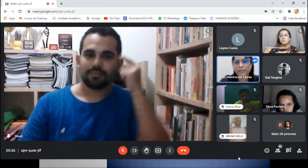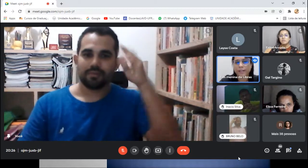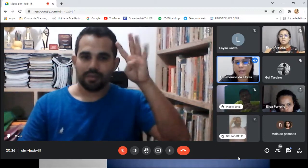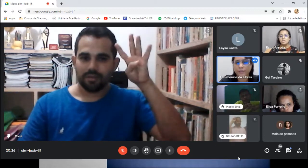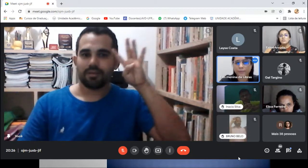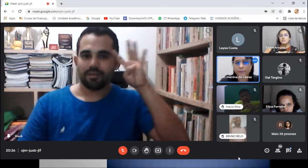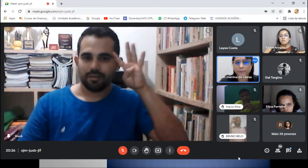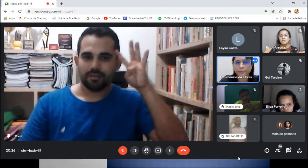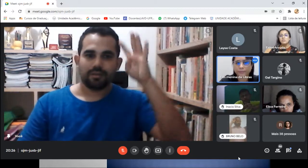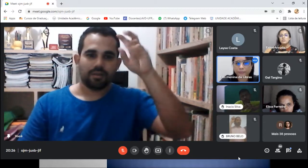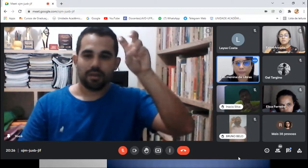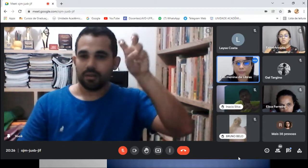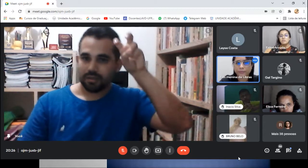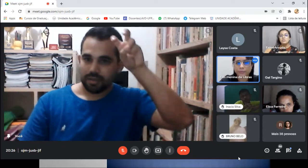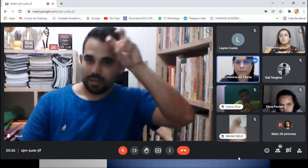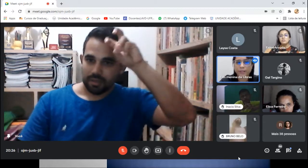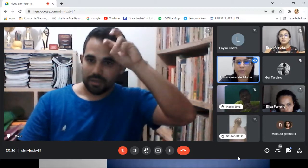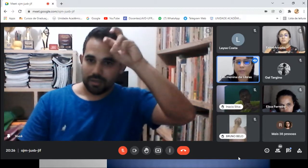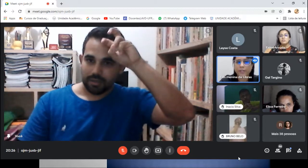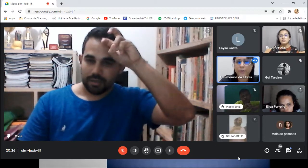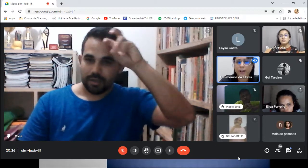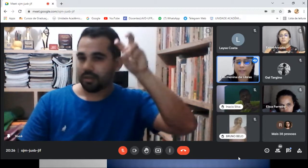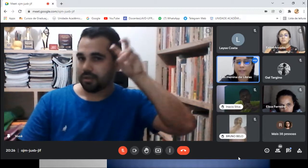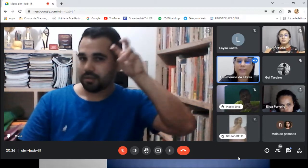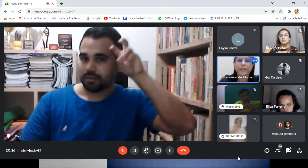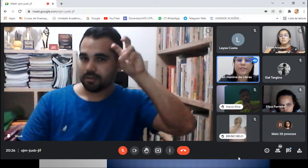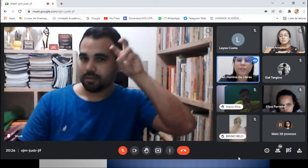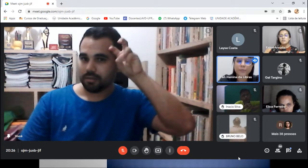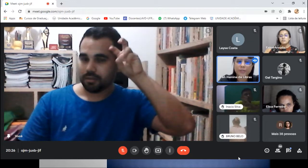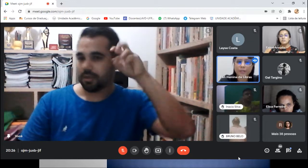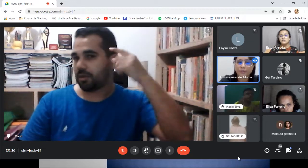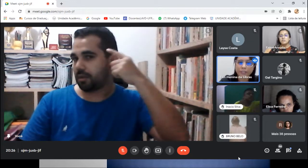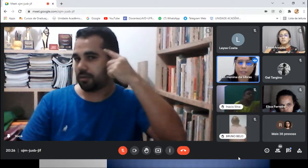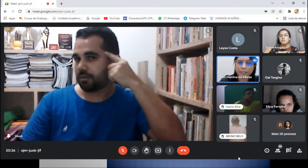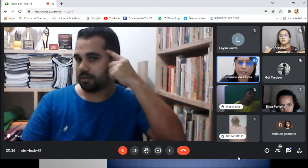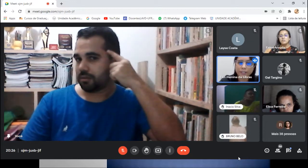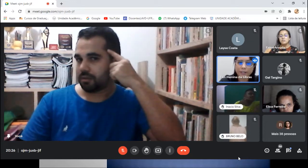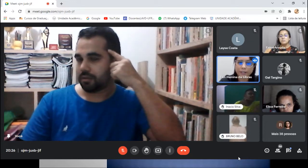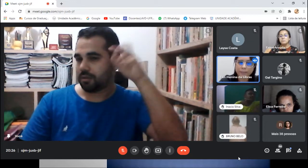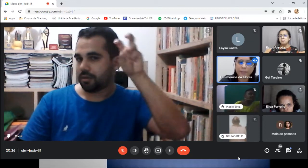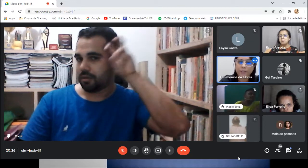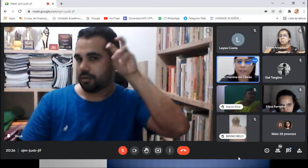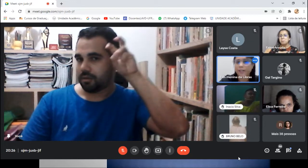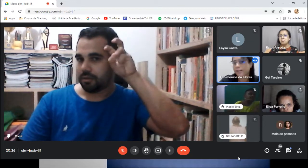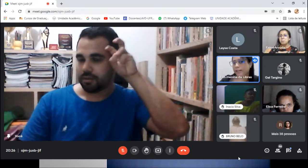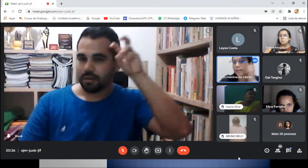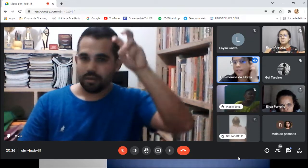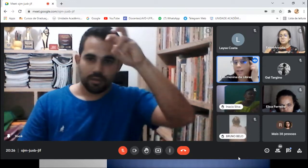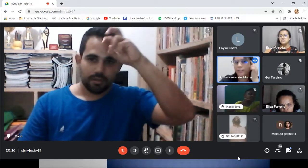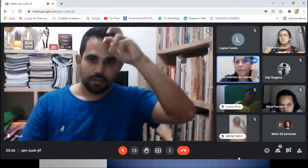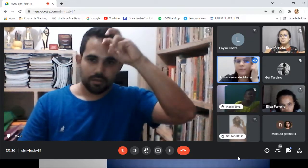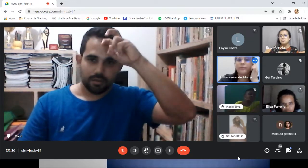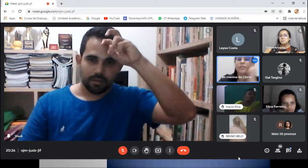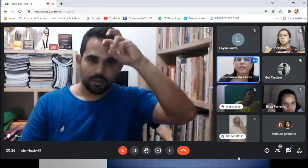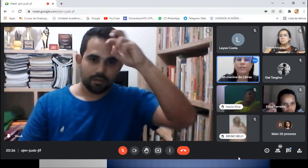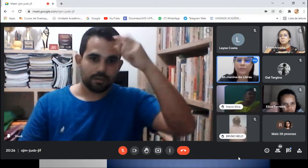esquerdo. O sinal de quarta, assim como o sinal de quinta também, nesse lado